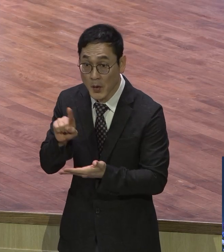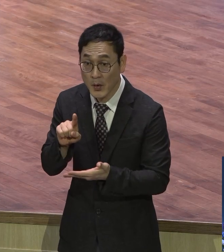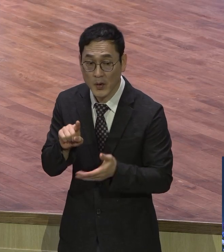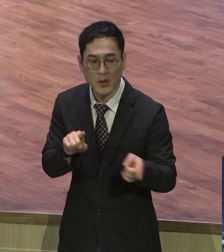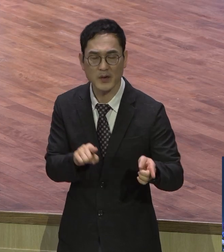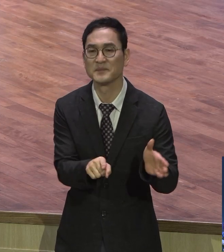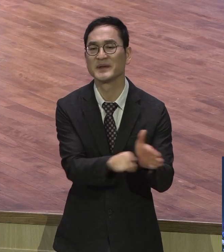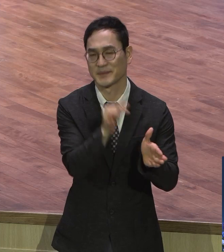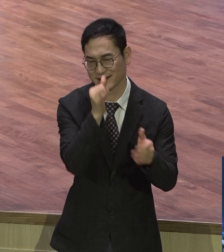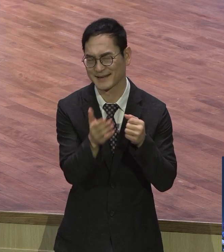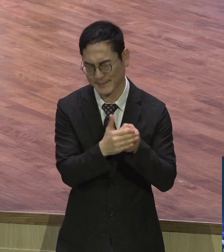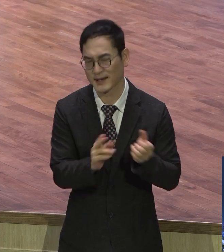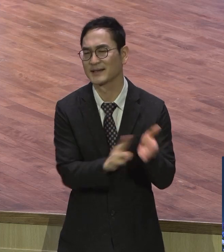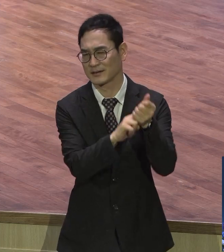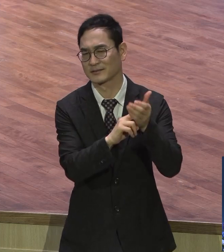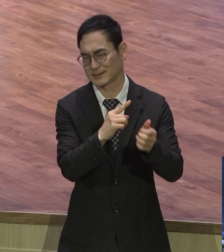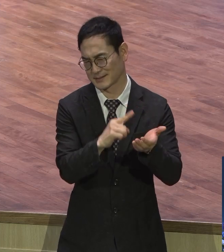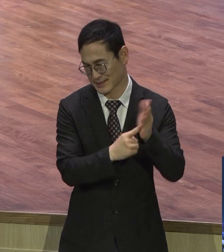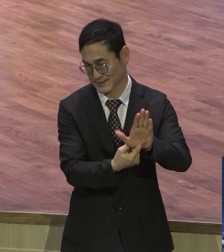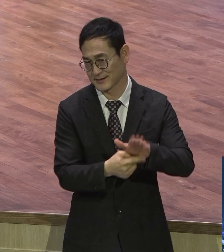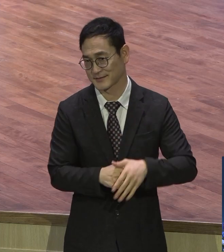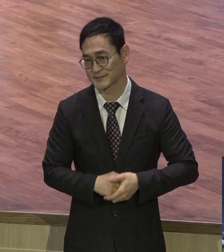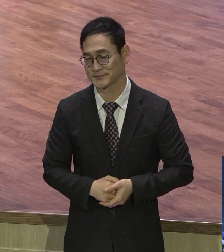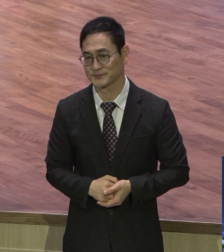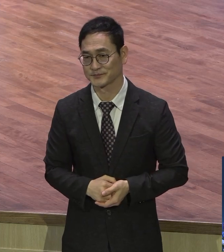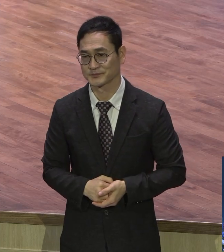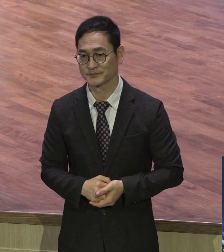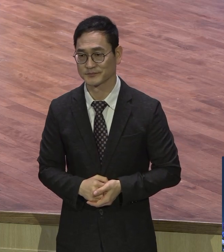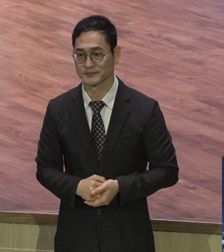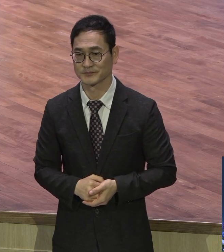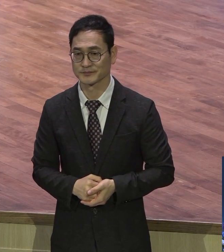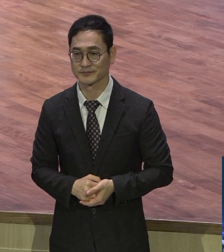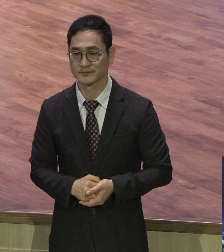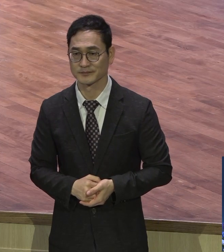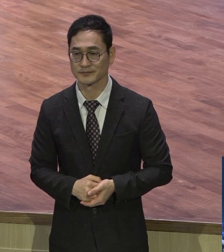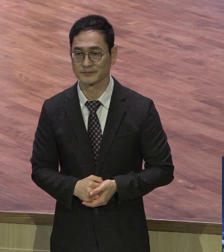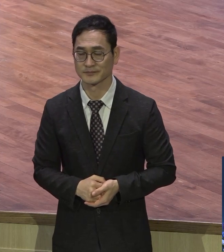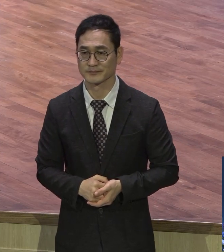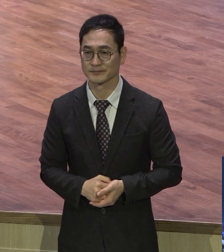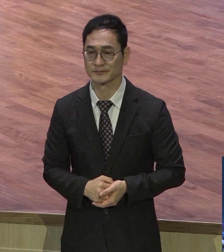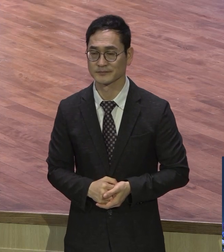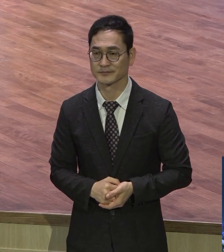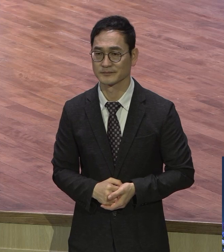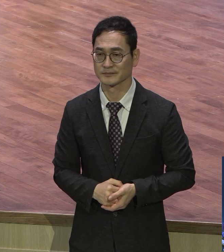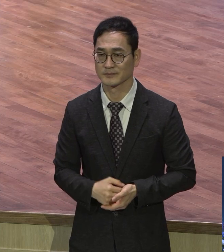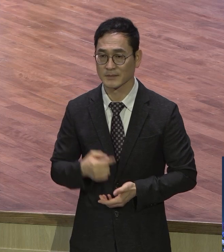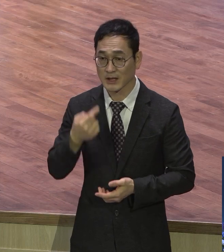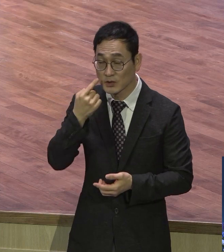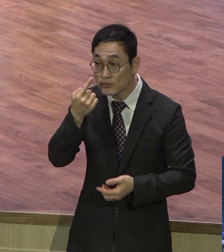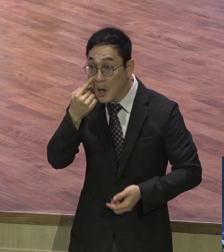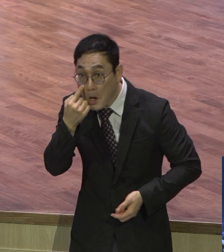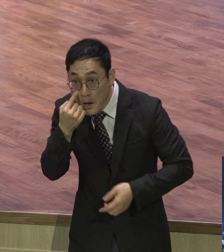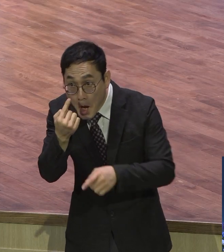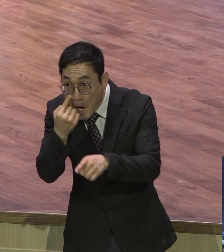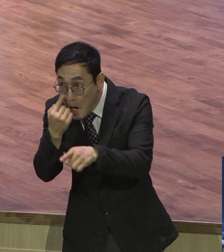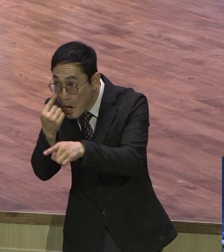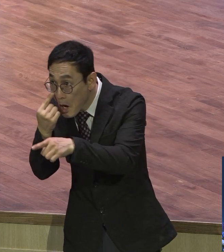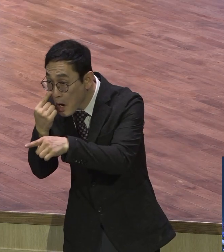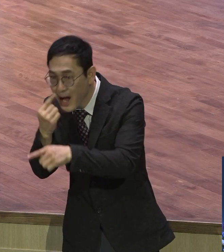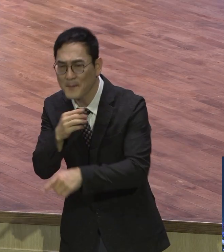눈에 보이면 믿음이란 단어가 뭐 필요해요? 오직 믿음으로 사지라. 눈에 보이는 게 아니에요. 안